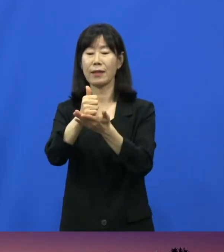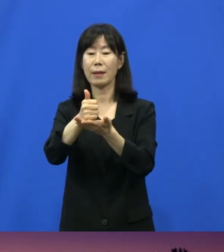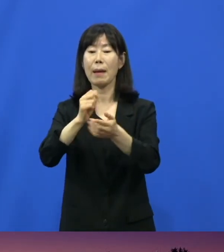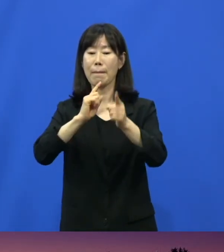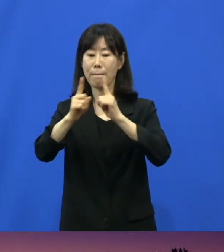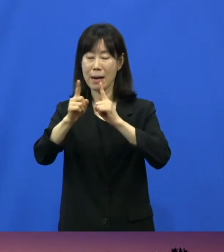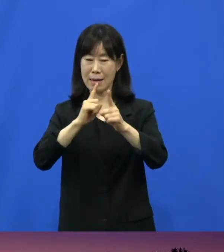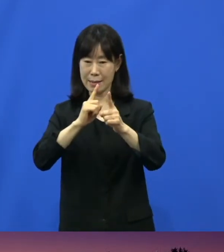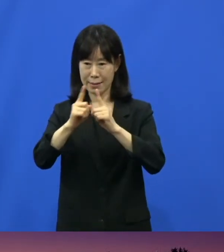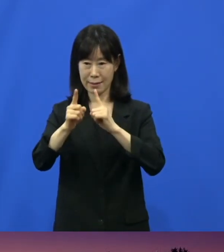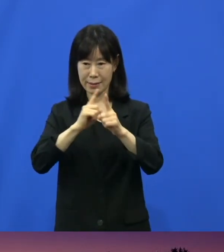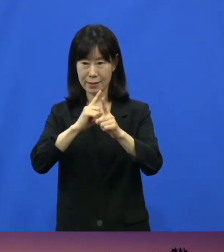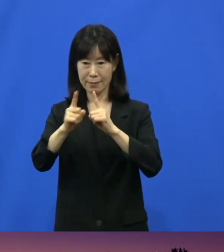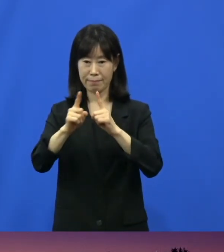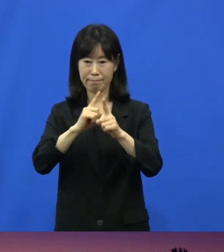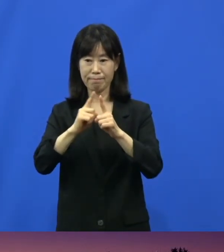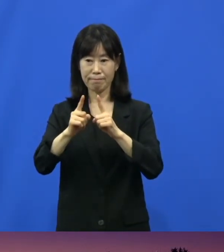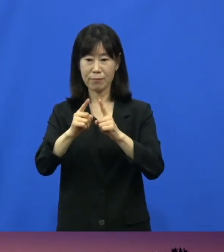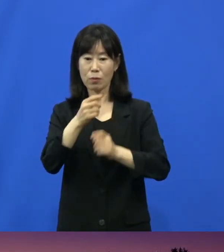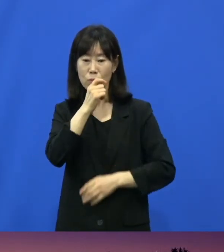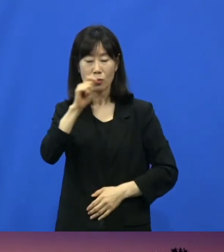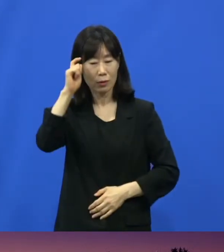완전한 만족의 상태.